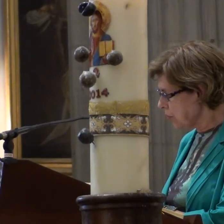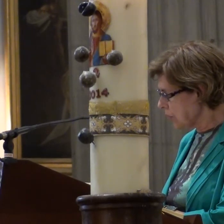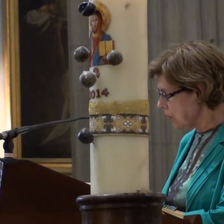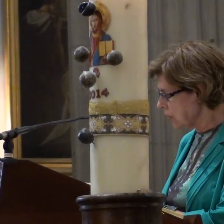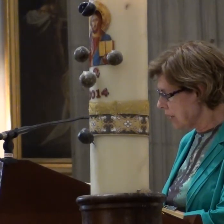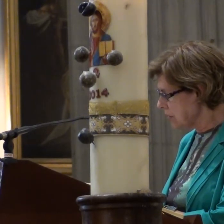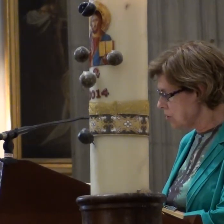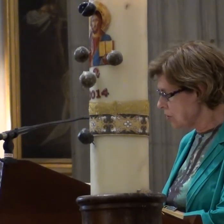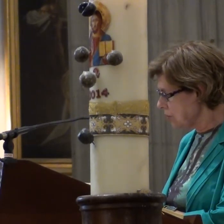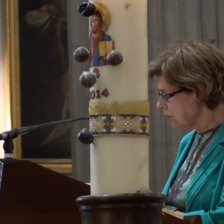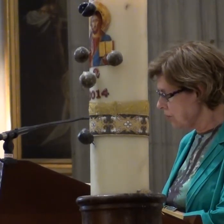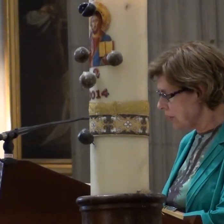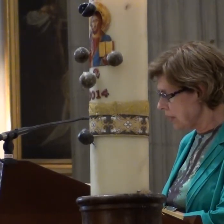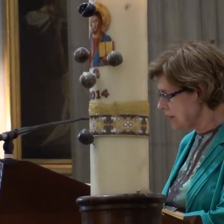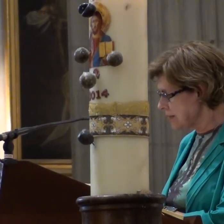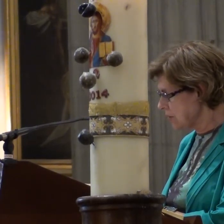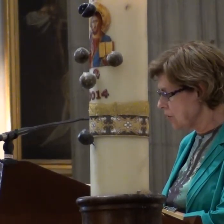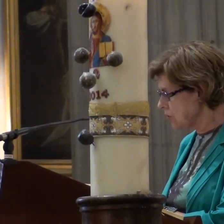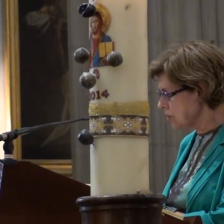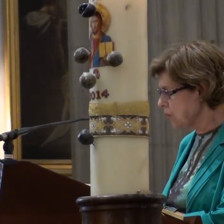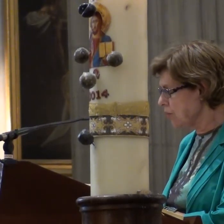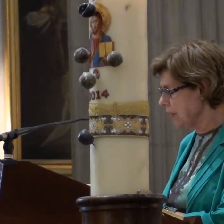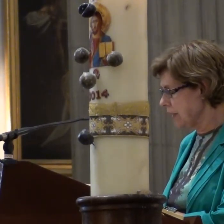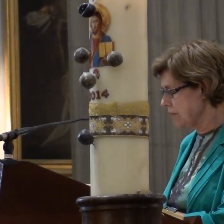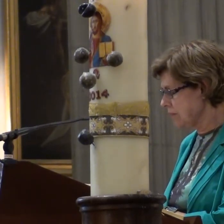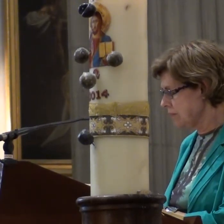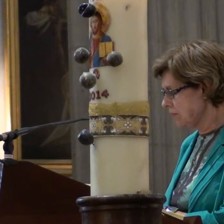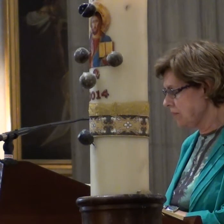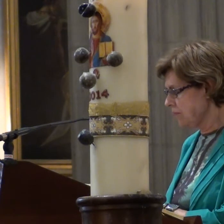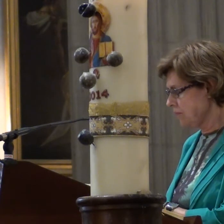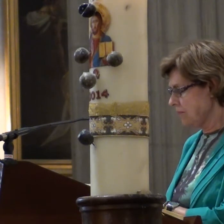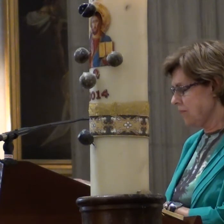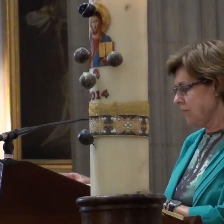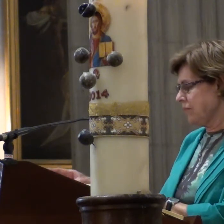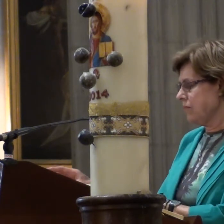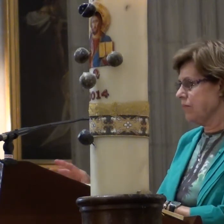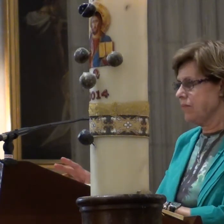porque lo que ha dicho el señor se cumplirá